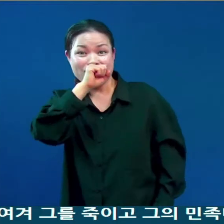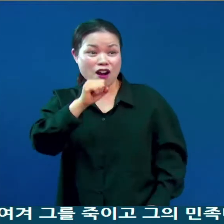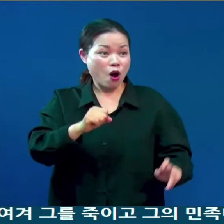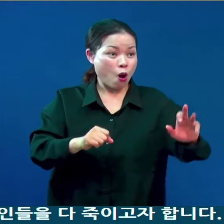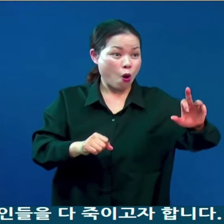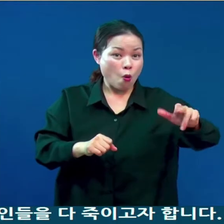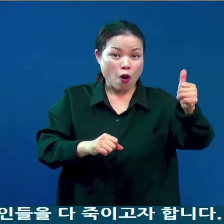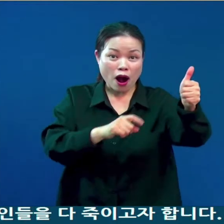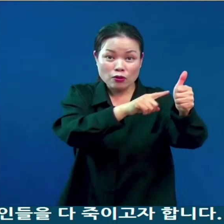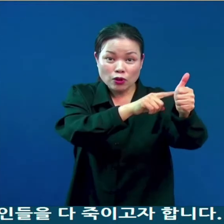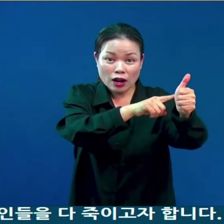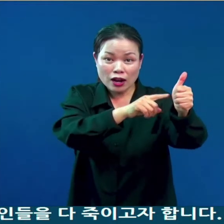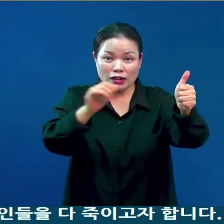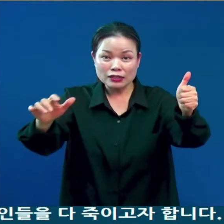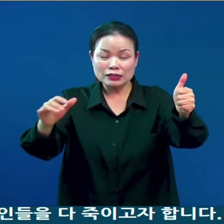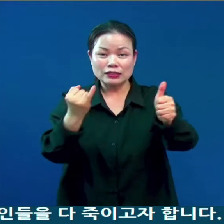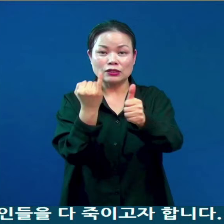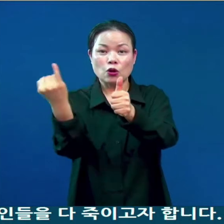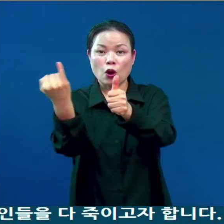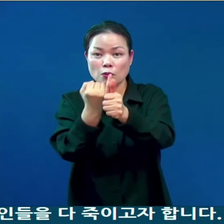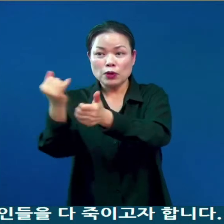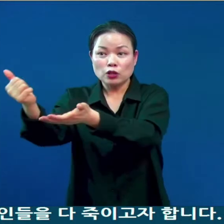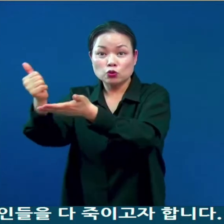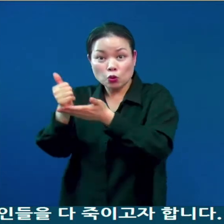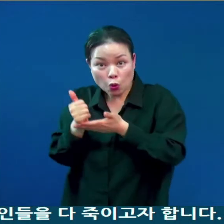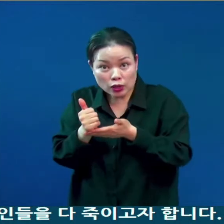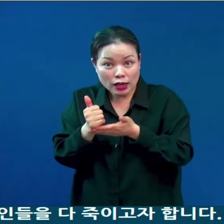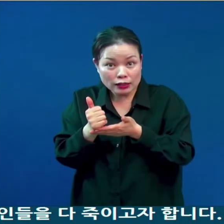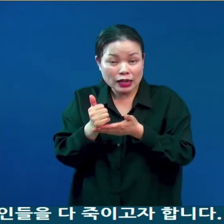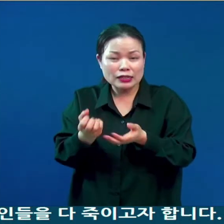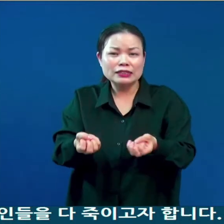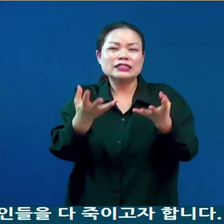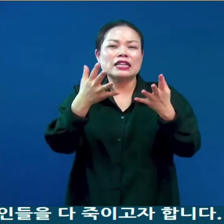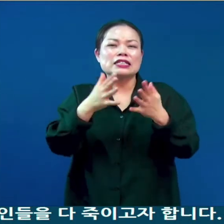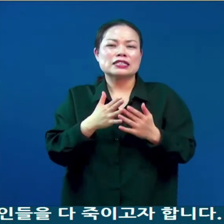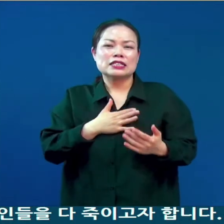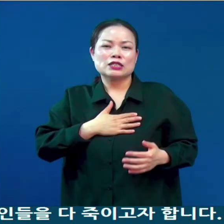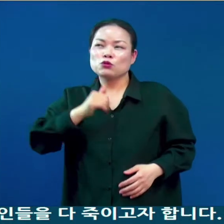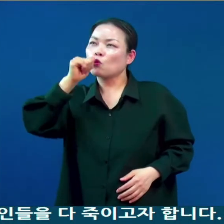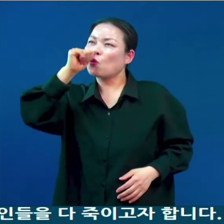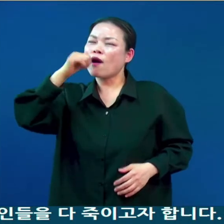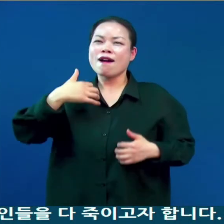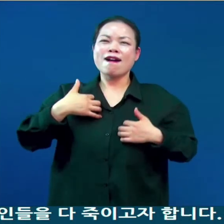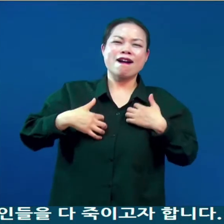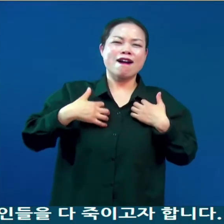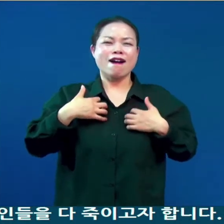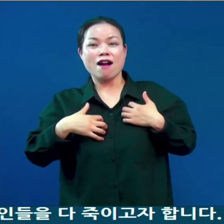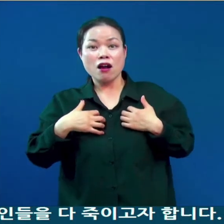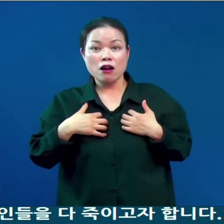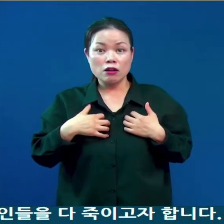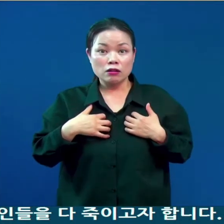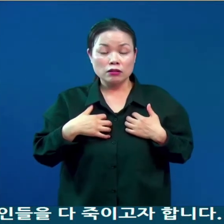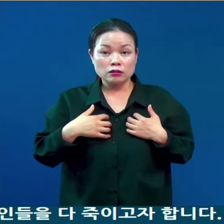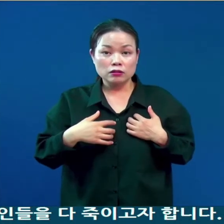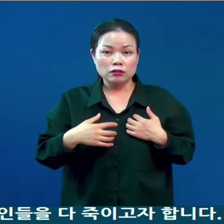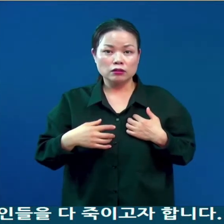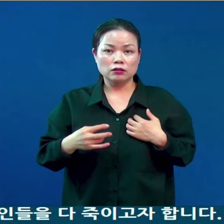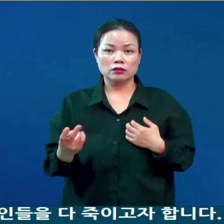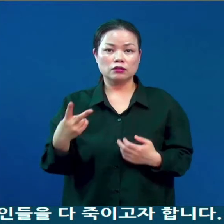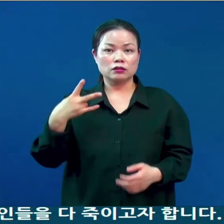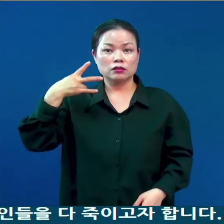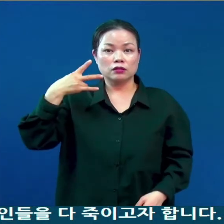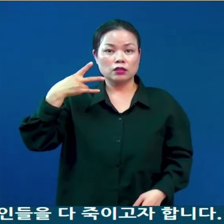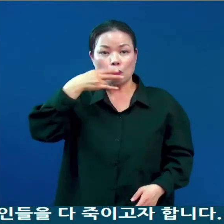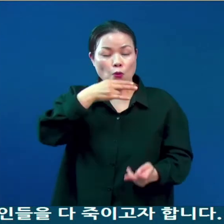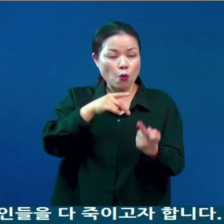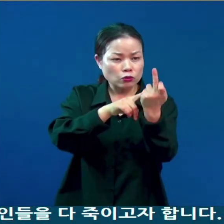왕과 자기만 초대된 그 왕비의 잔치에 가서 이제 기분 좋게 즐기고 돌아오는 길에 모르드게를 봅니다.